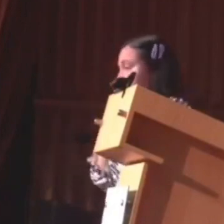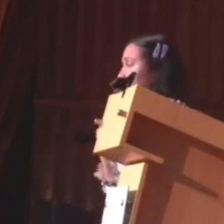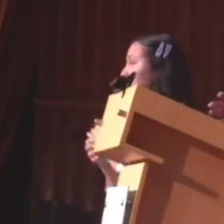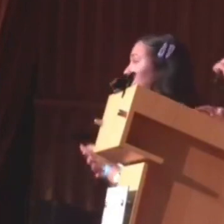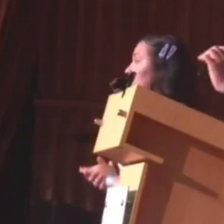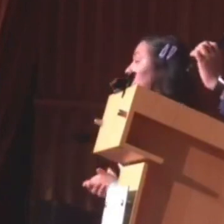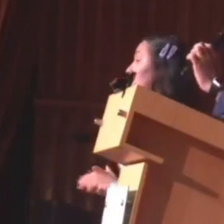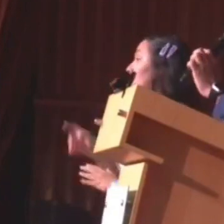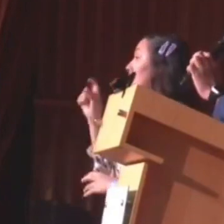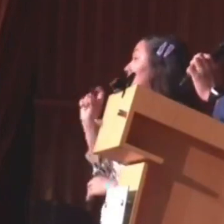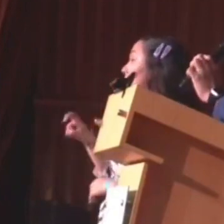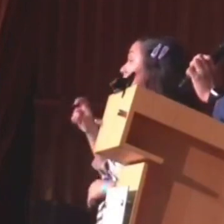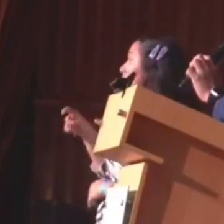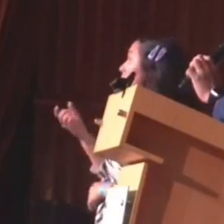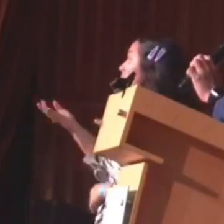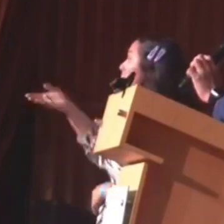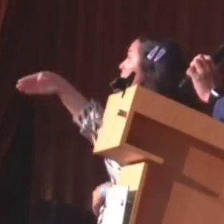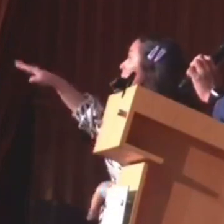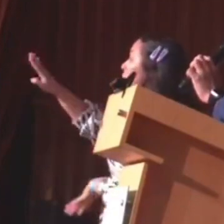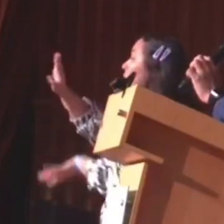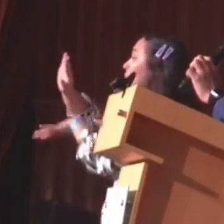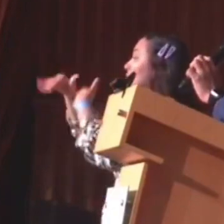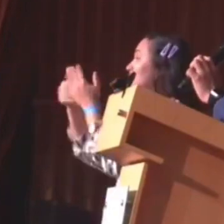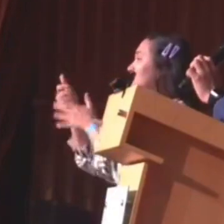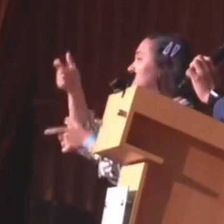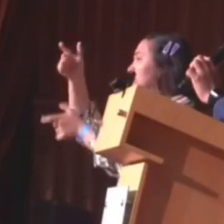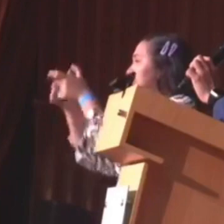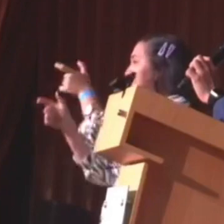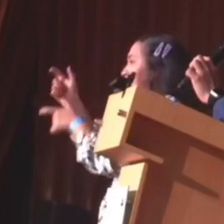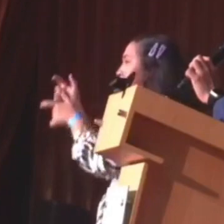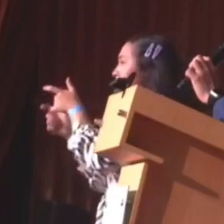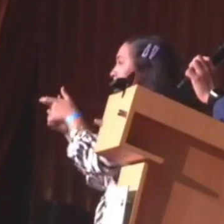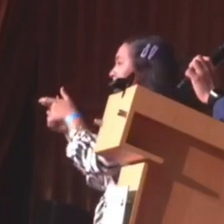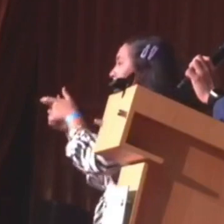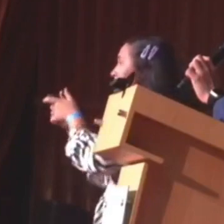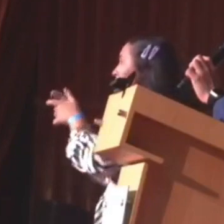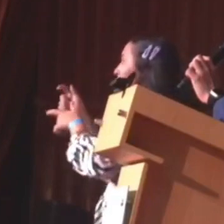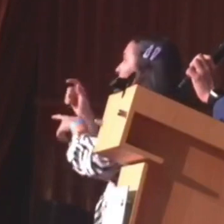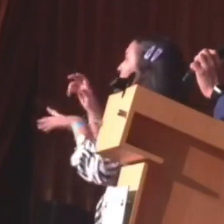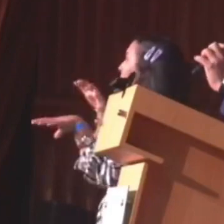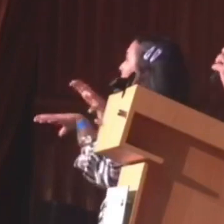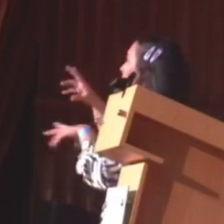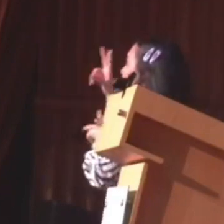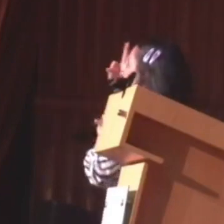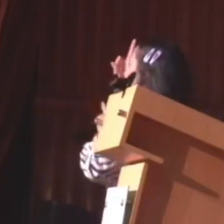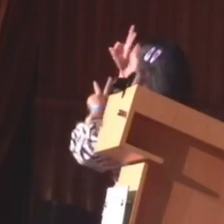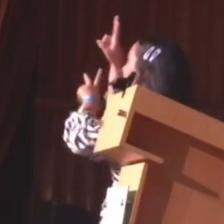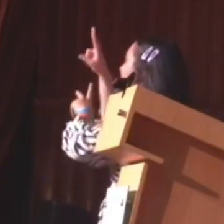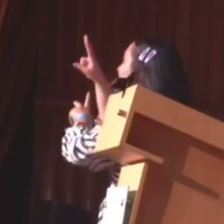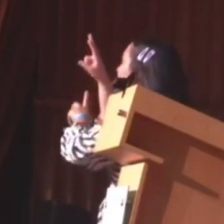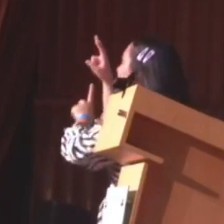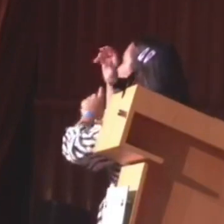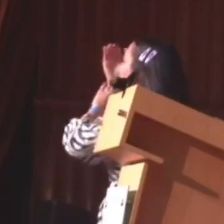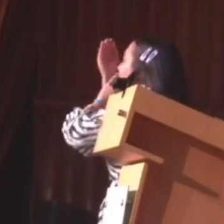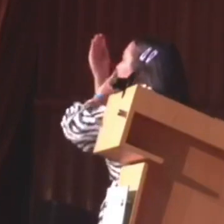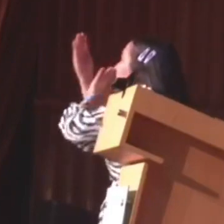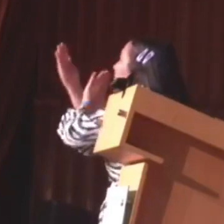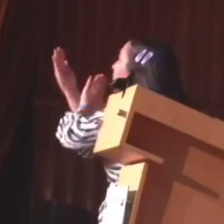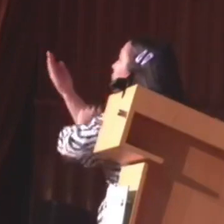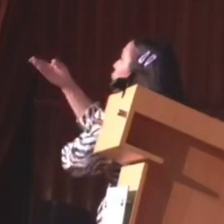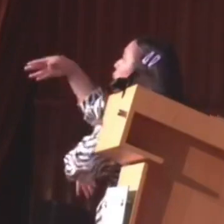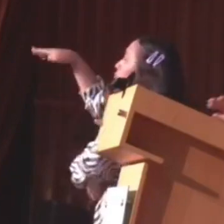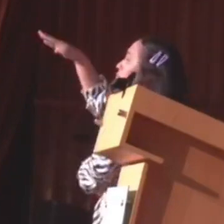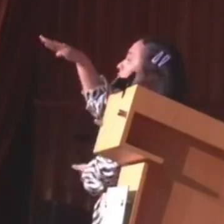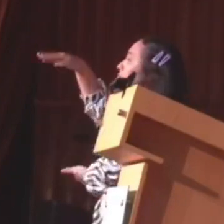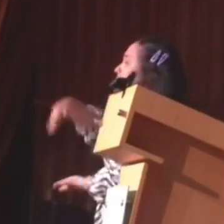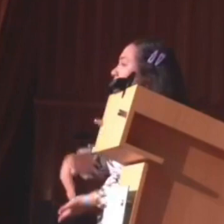todos aquellos que viven consagrado a Él, los pone en alto. La santidad